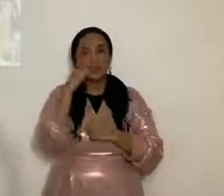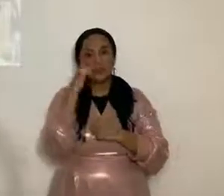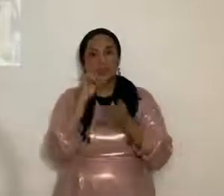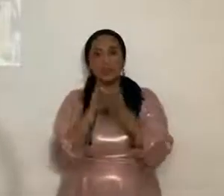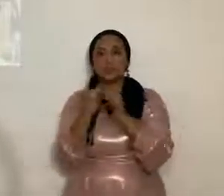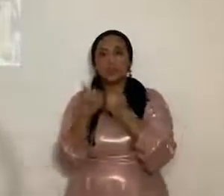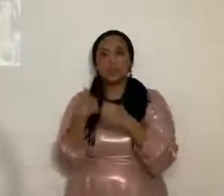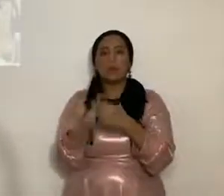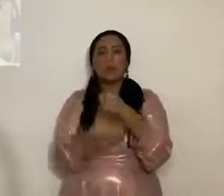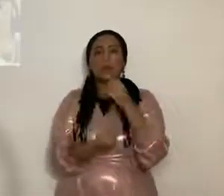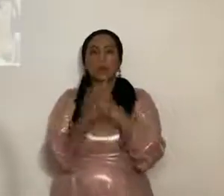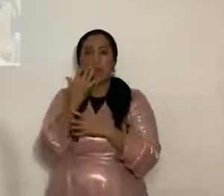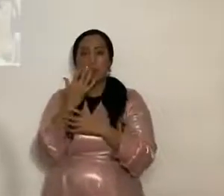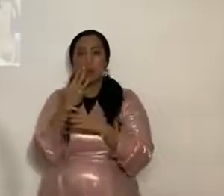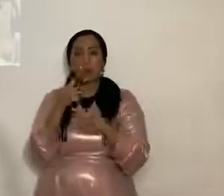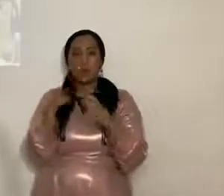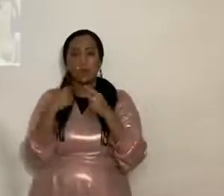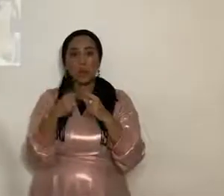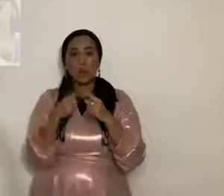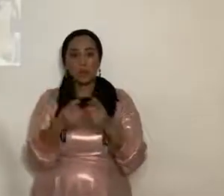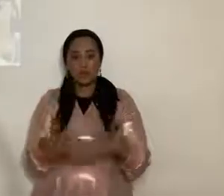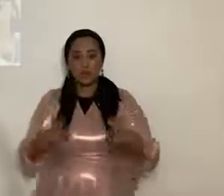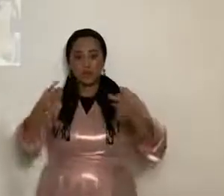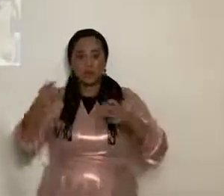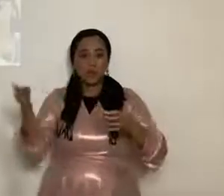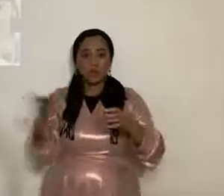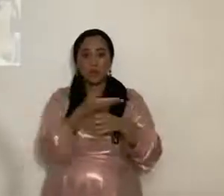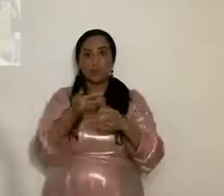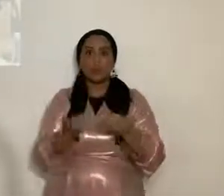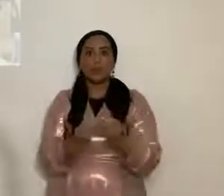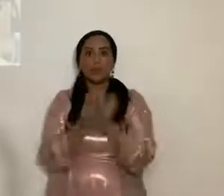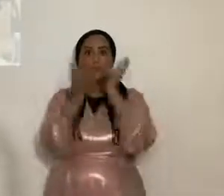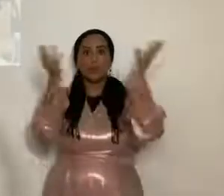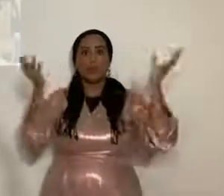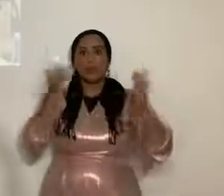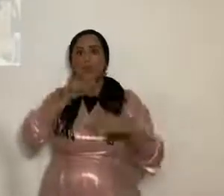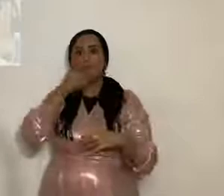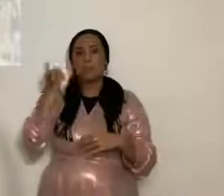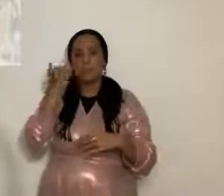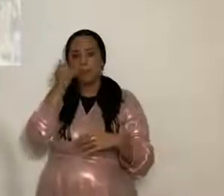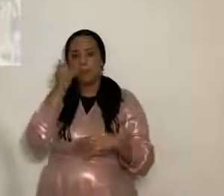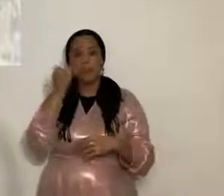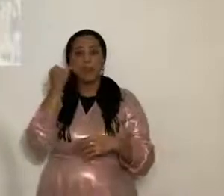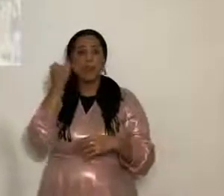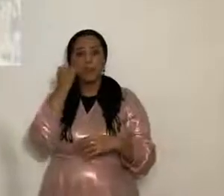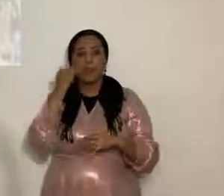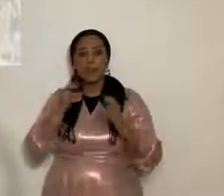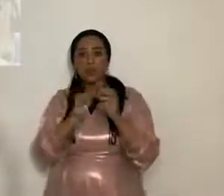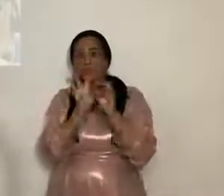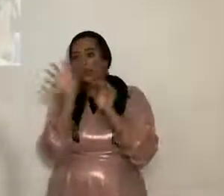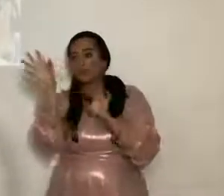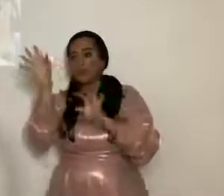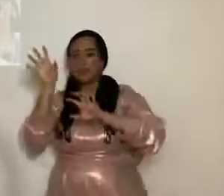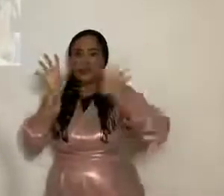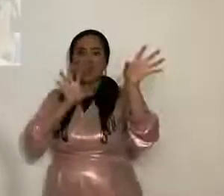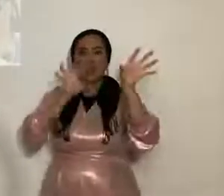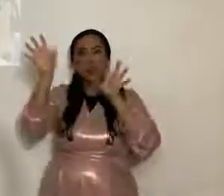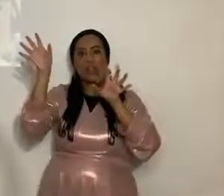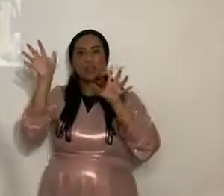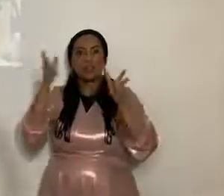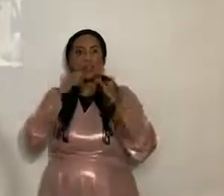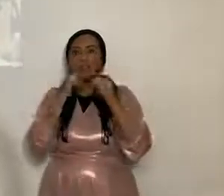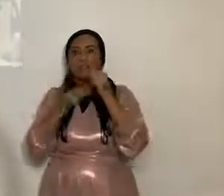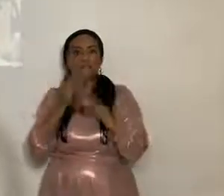así crecemos. Cuando una planta se poda, entonces crece mejor. Si se deja que crezca así, con ramas por aquí y por allá,